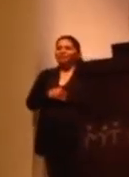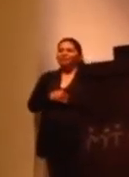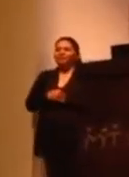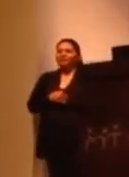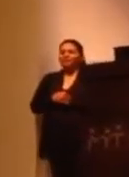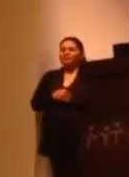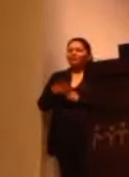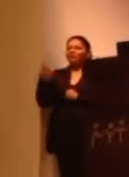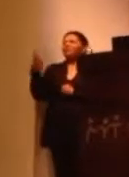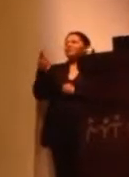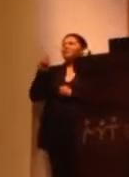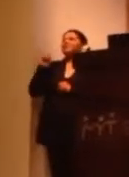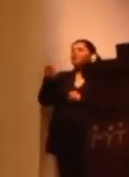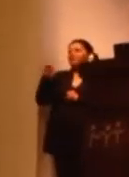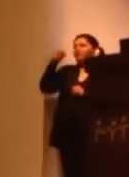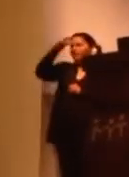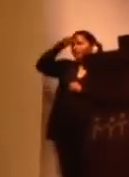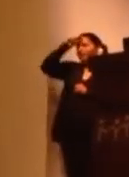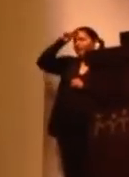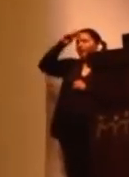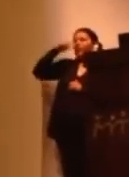¿Qué es el coeficiente intelectual?